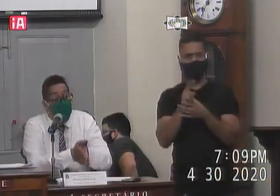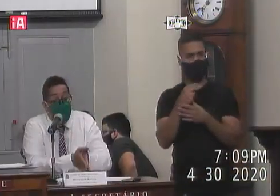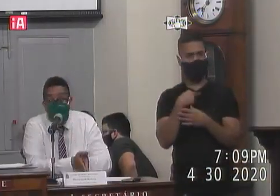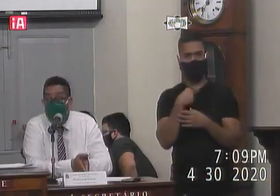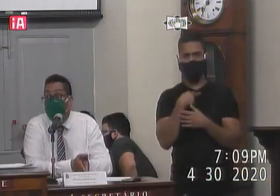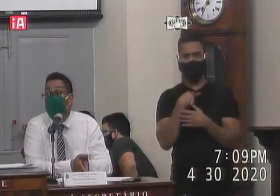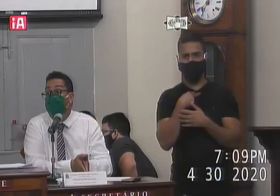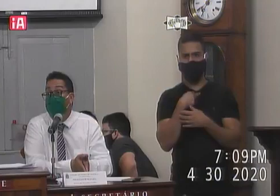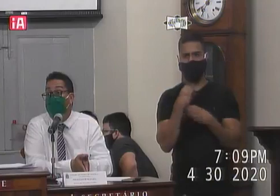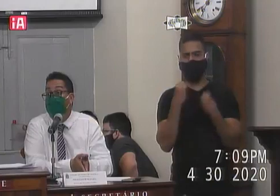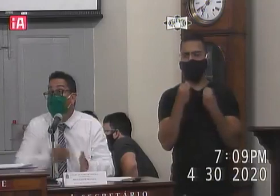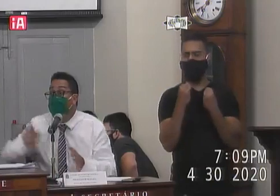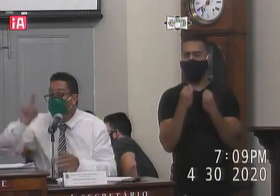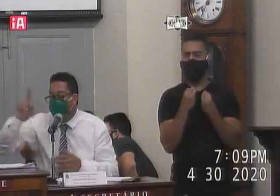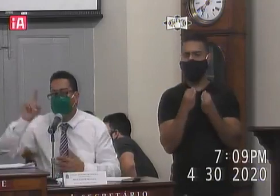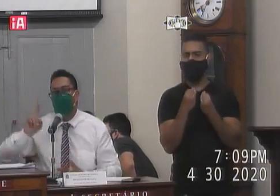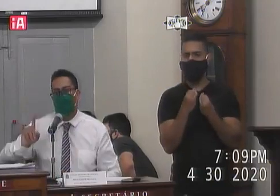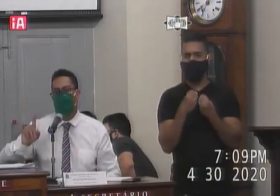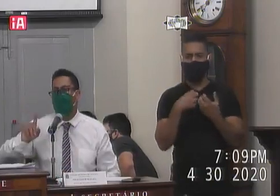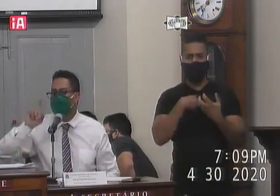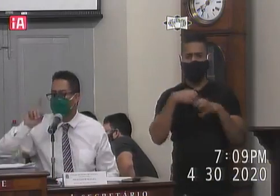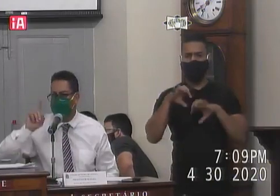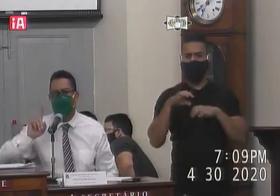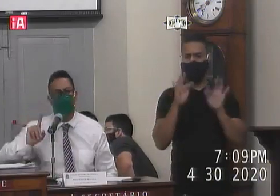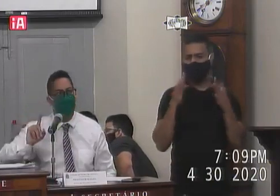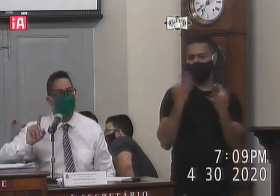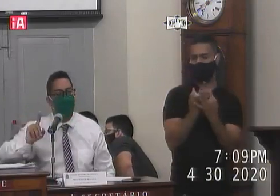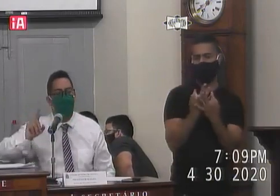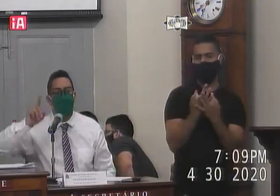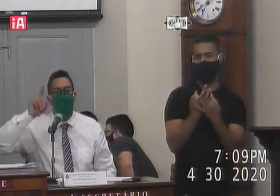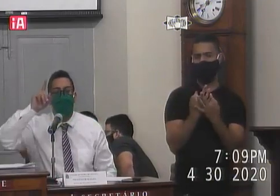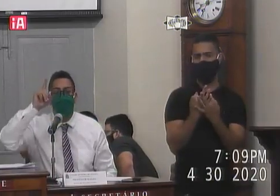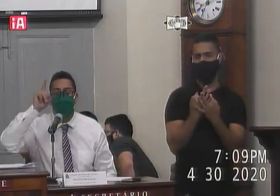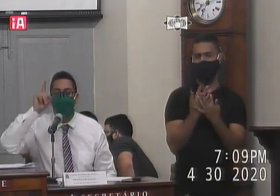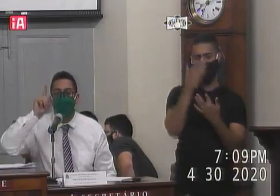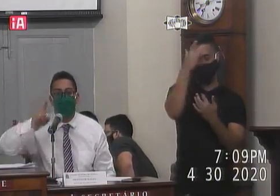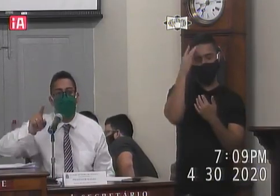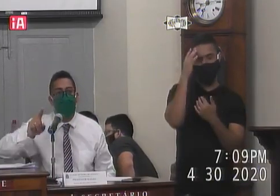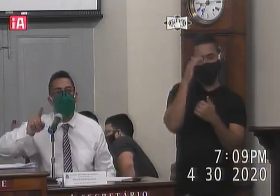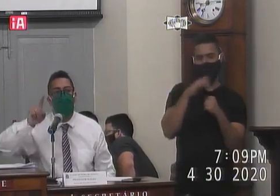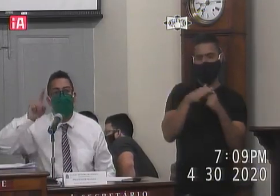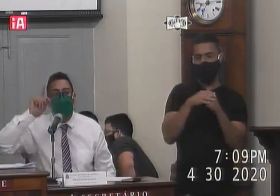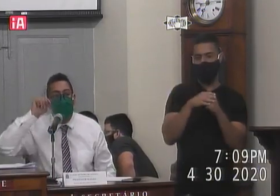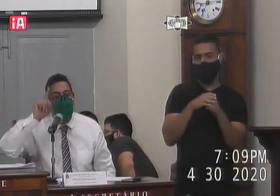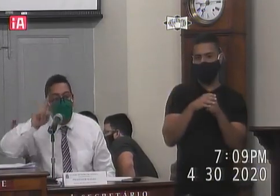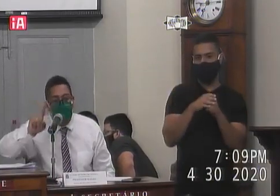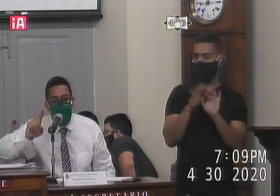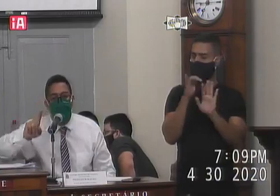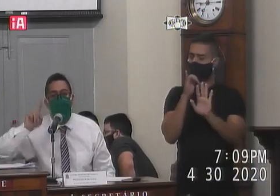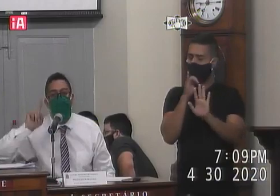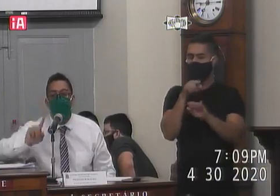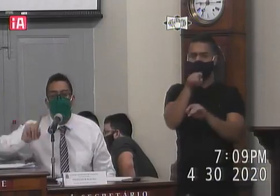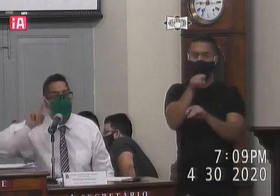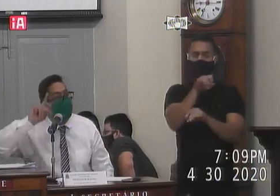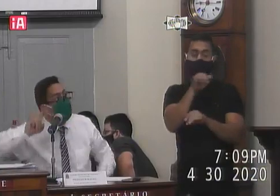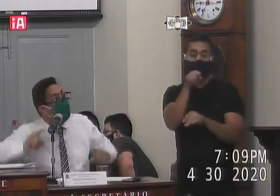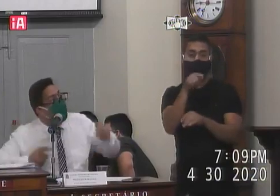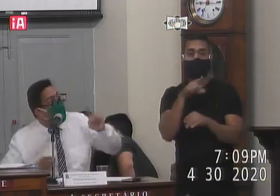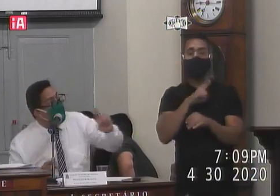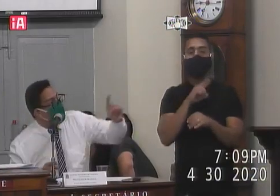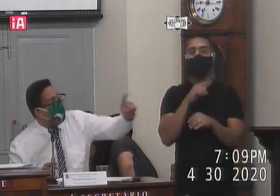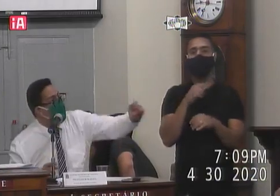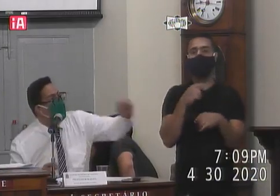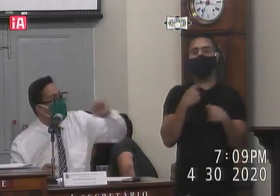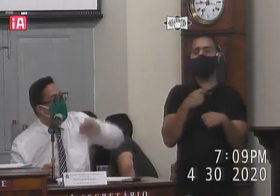no lugar daquela família. E aí, Saulo, uma reflexão. Se você tem na sua família que foi